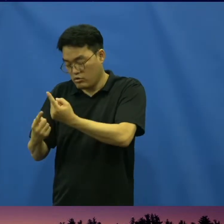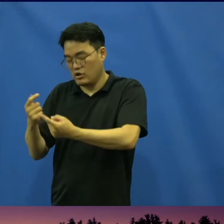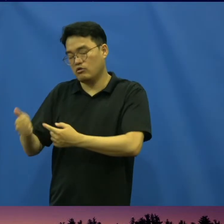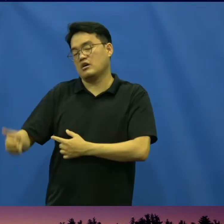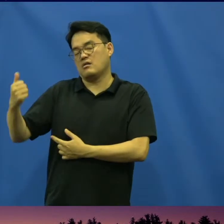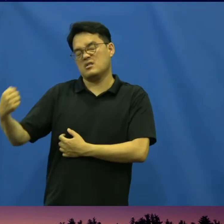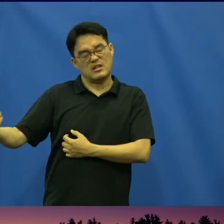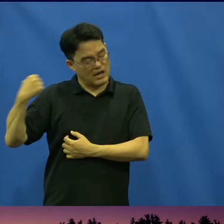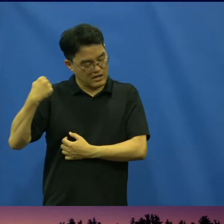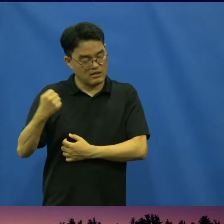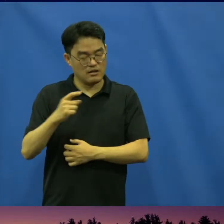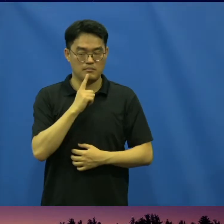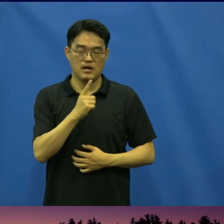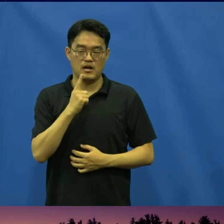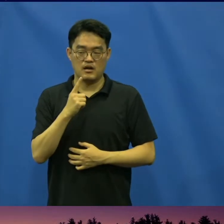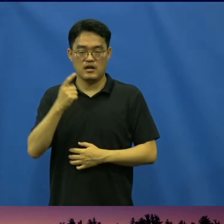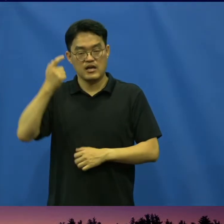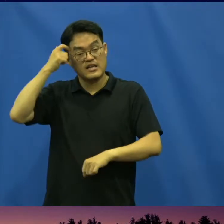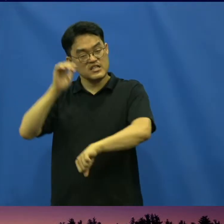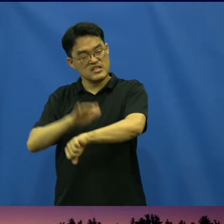힘보다 강한 건 없다.